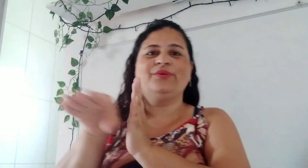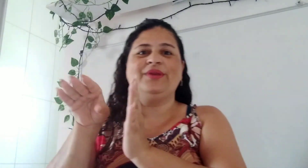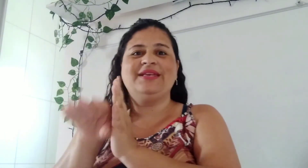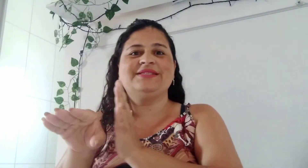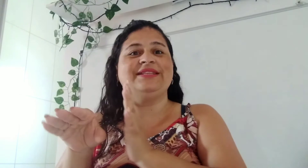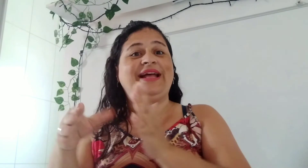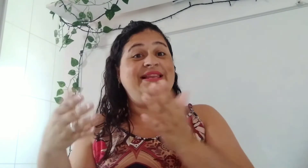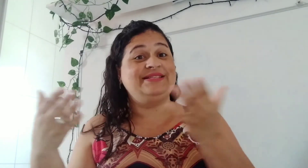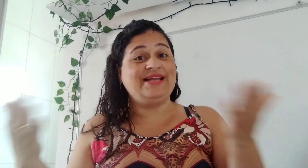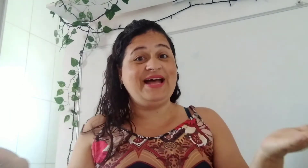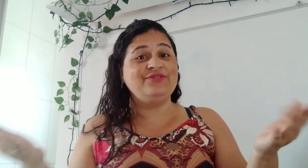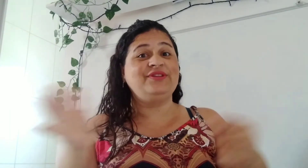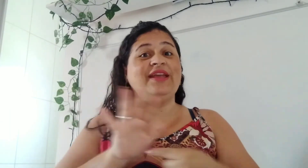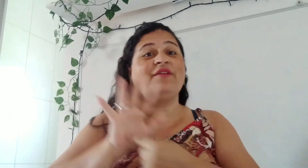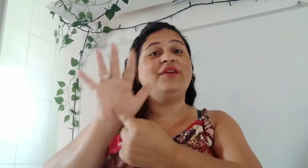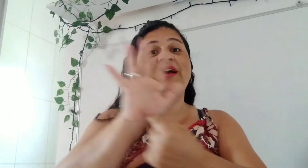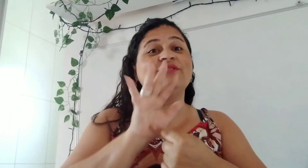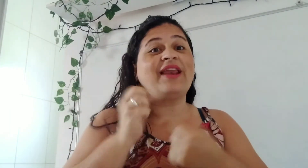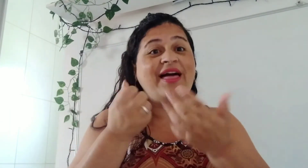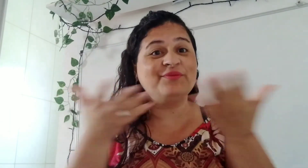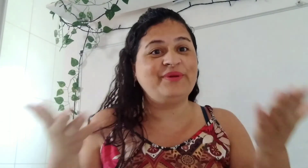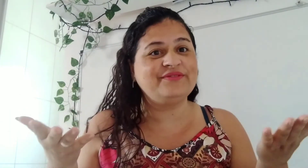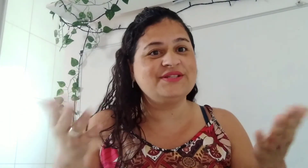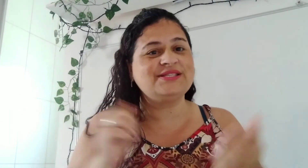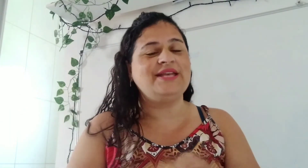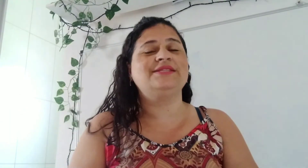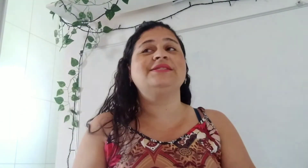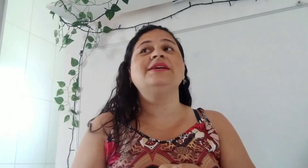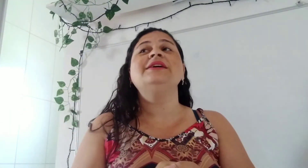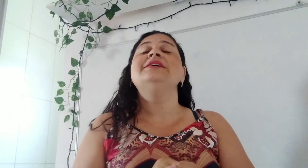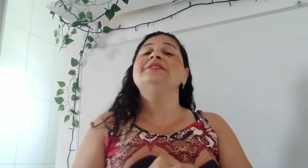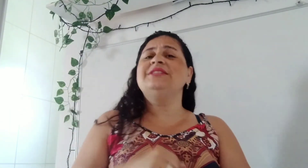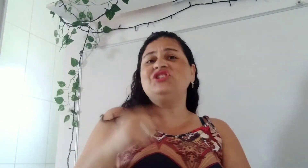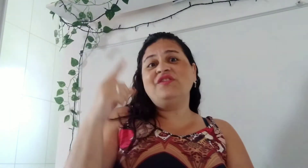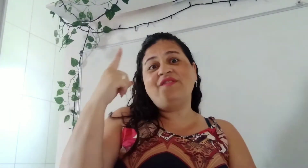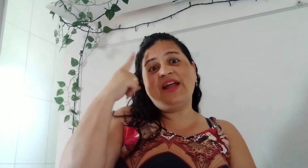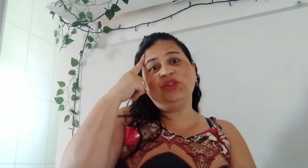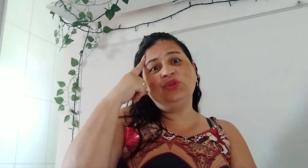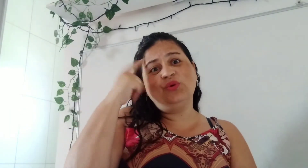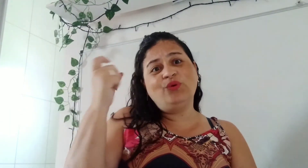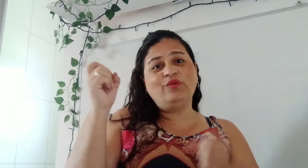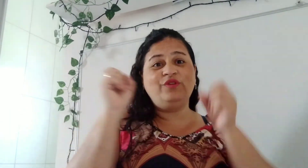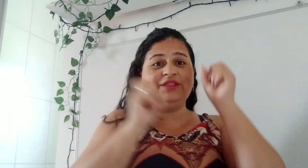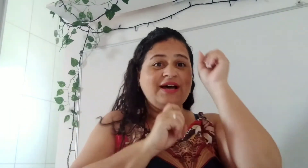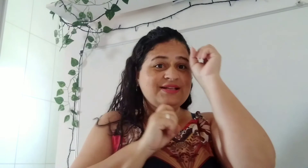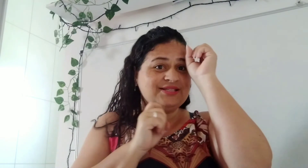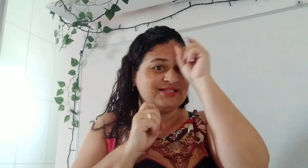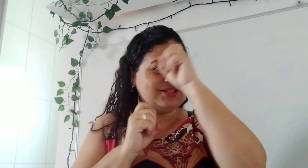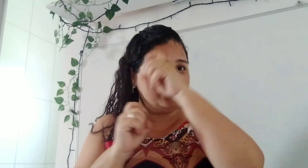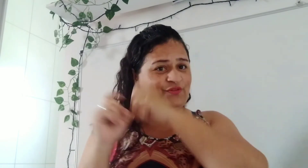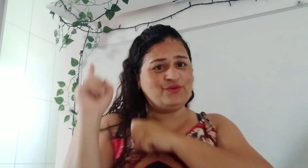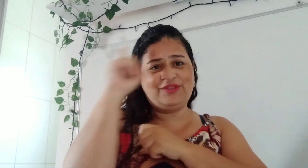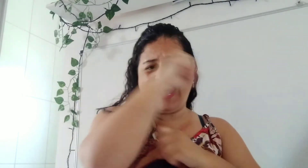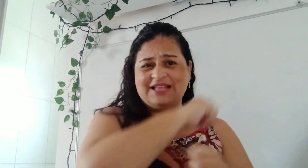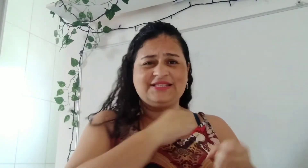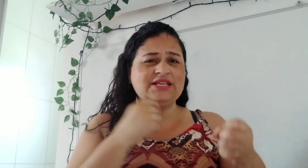português sinalizado tenha ficado claro para vocês. Se tiver dúvidas, dificuldades